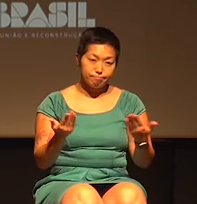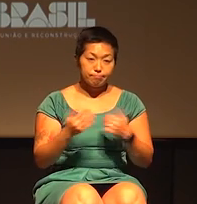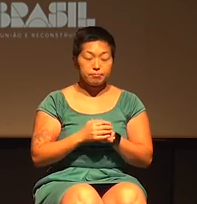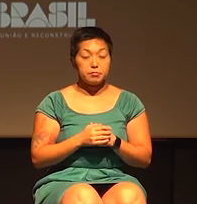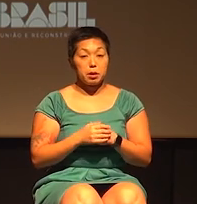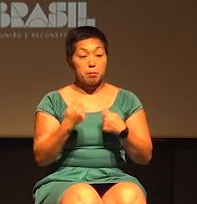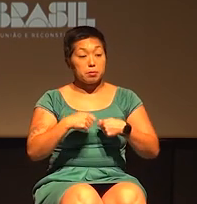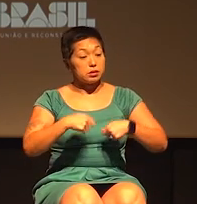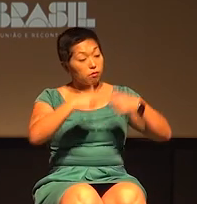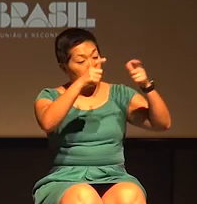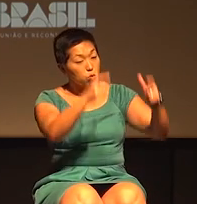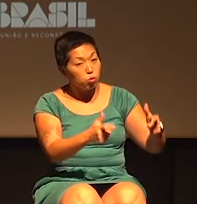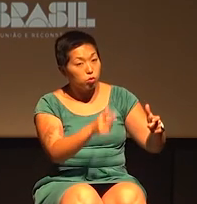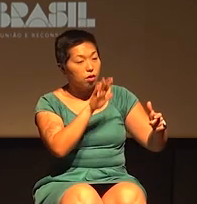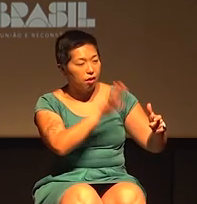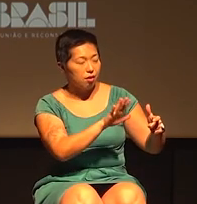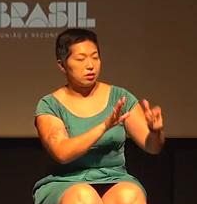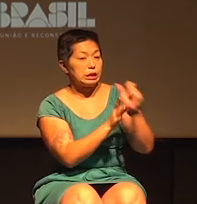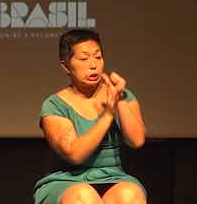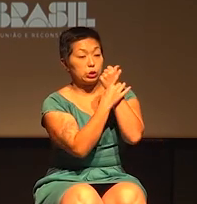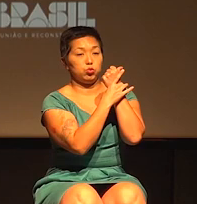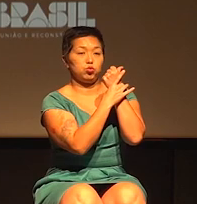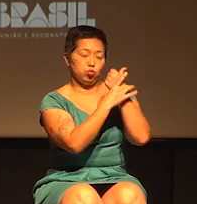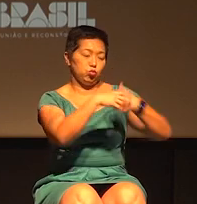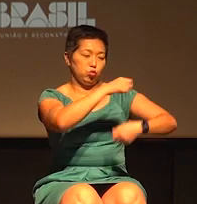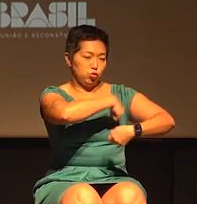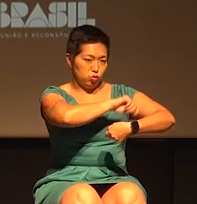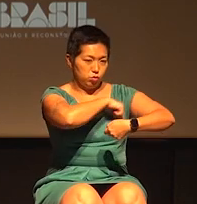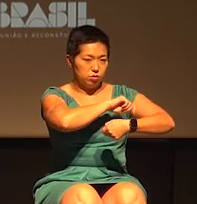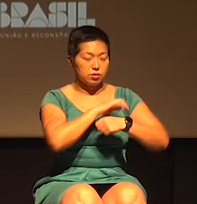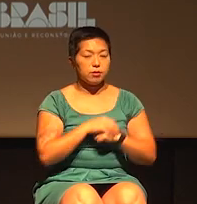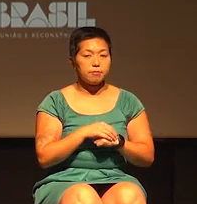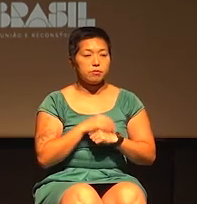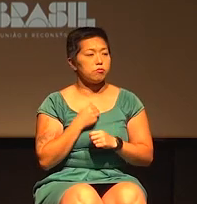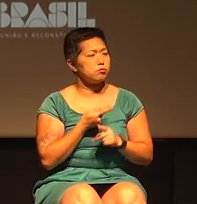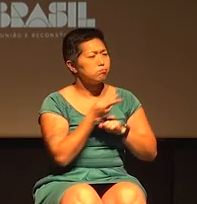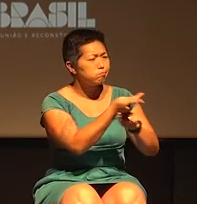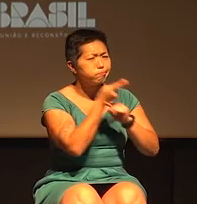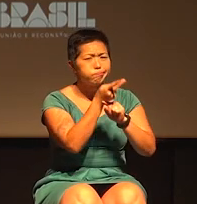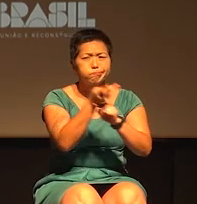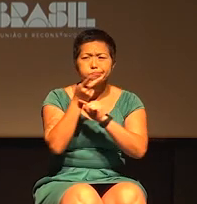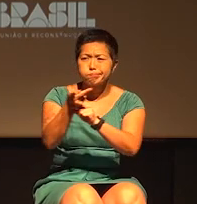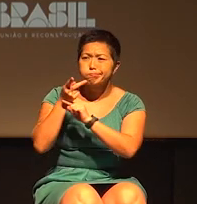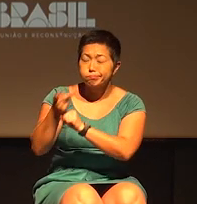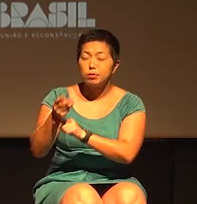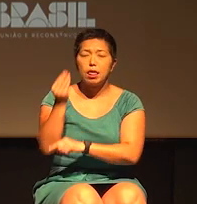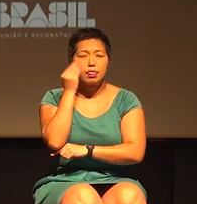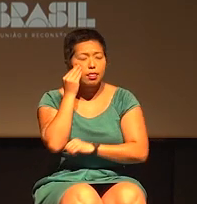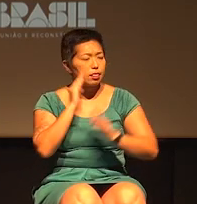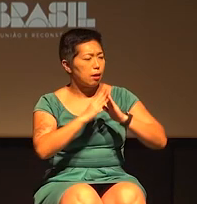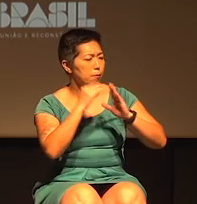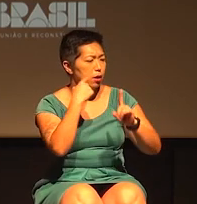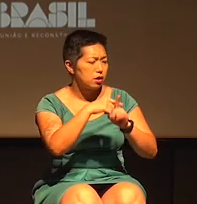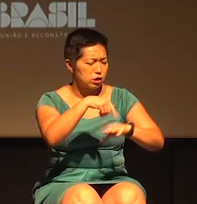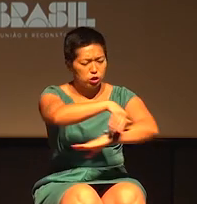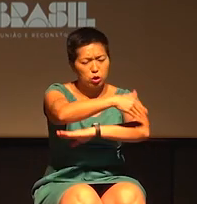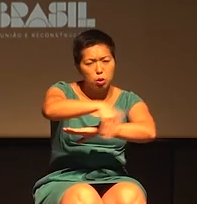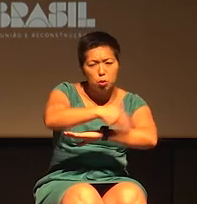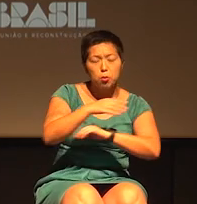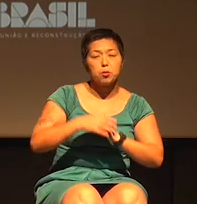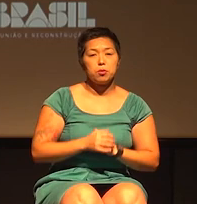então eu precisava de um espaço para poder cozinhar e fui buscar tentei uma igrejinha na